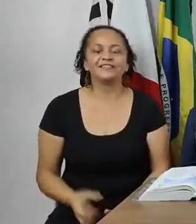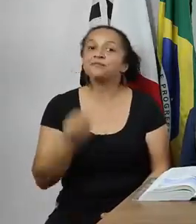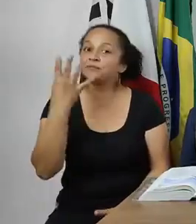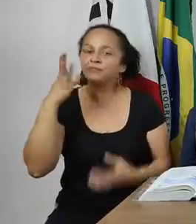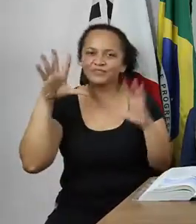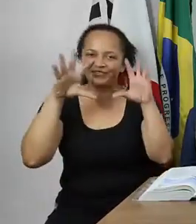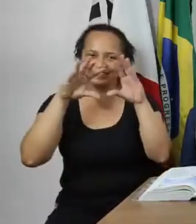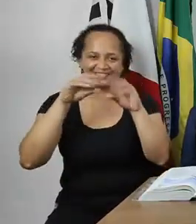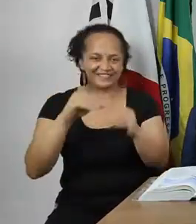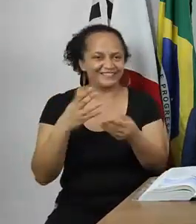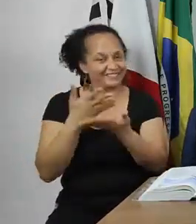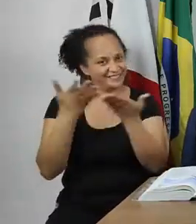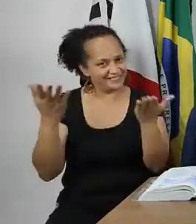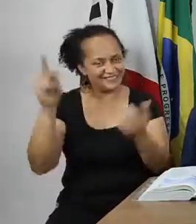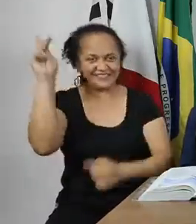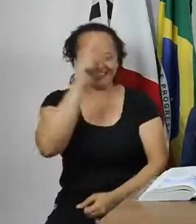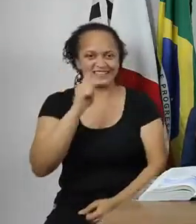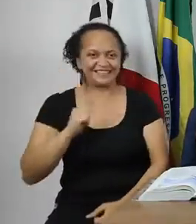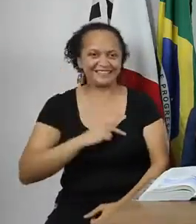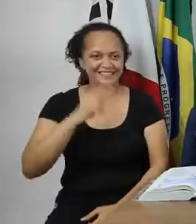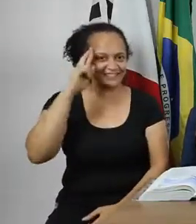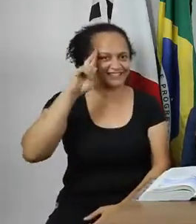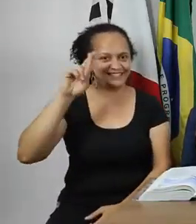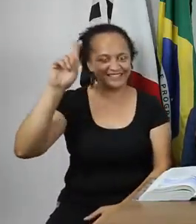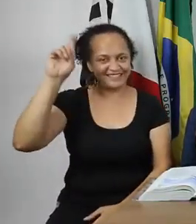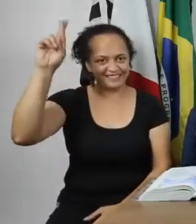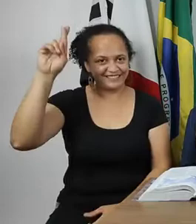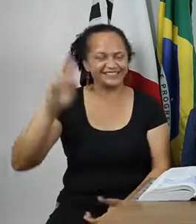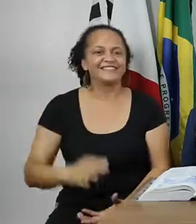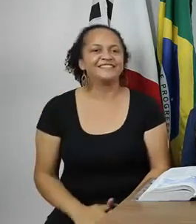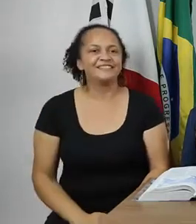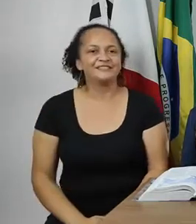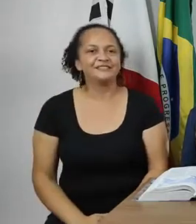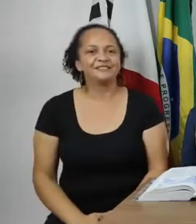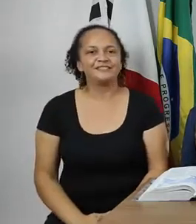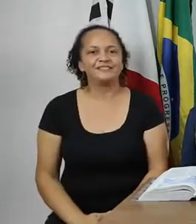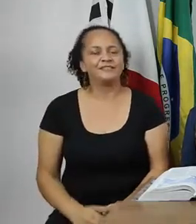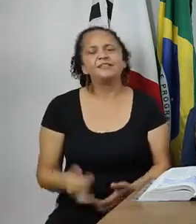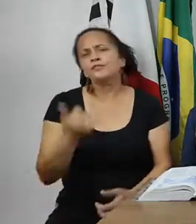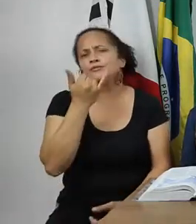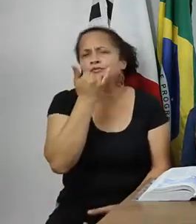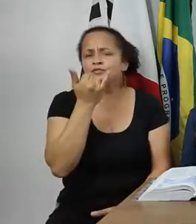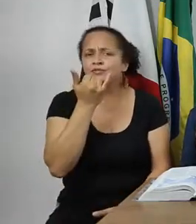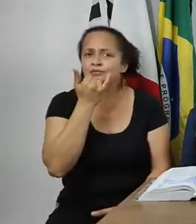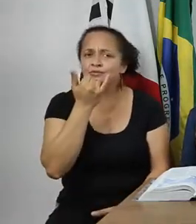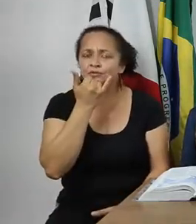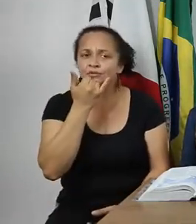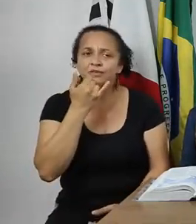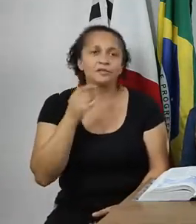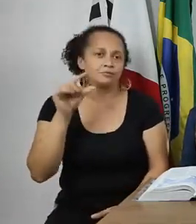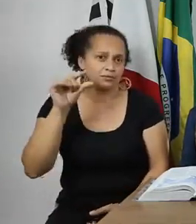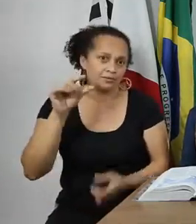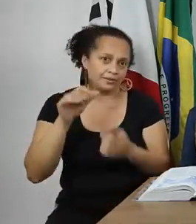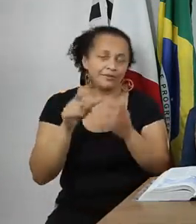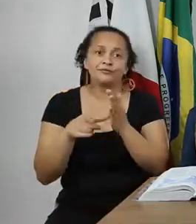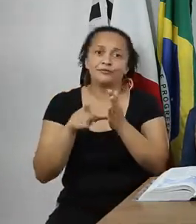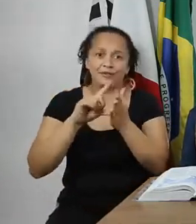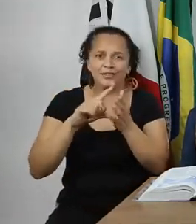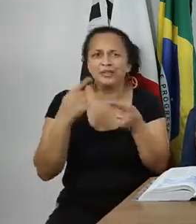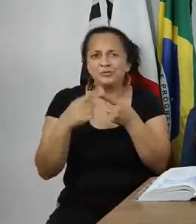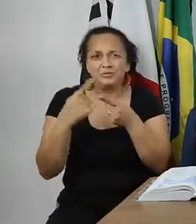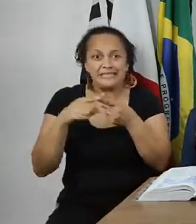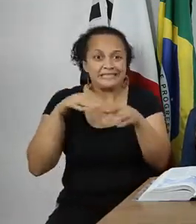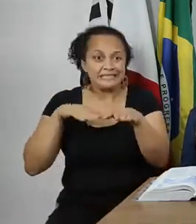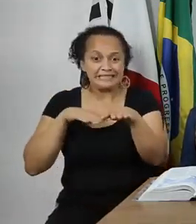Boa noite, gente. A paz do Senhor. Primeiramente, a gente vai pedir desculpa pelo pequeno atraso, que hoje está um pouquinho